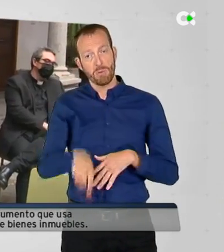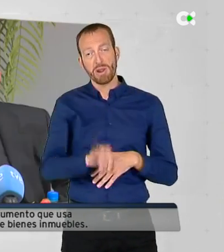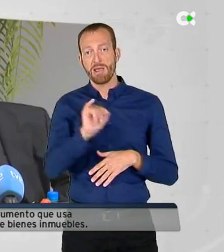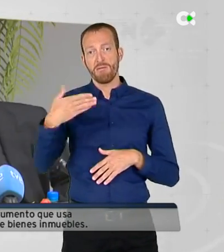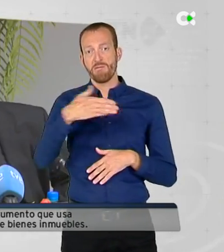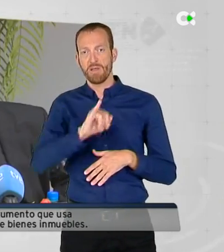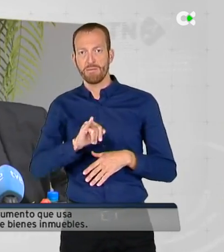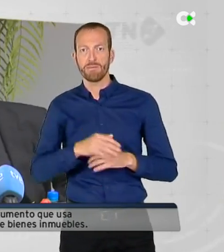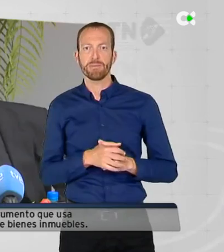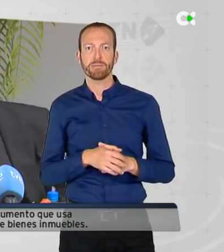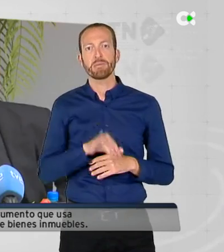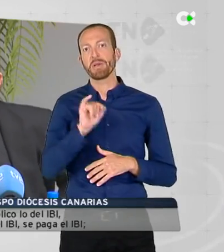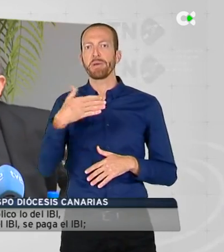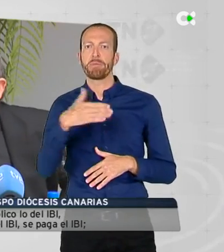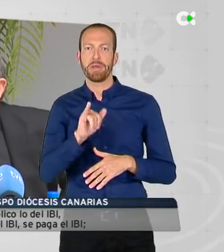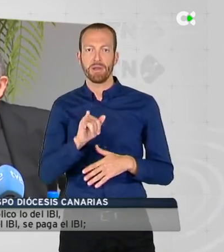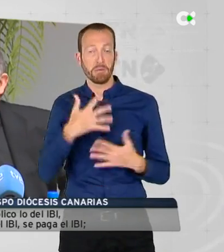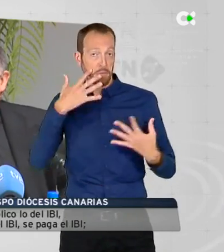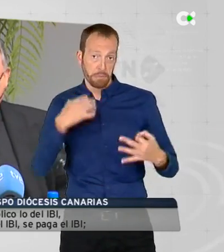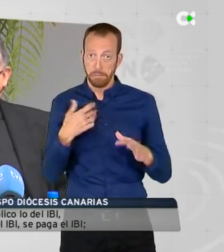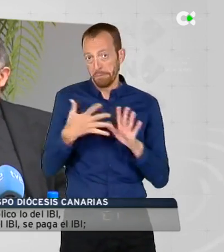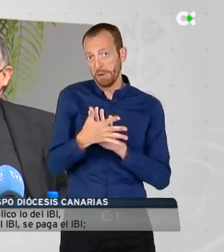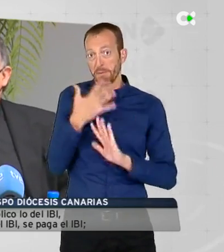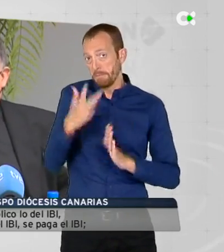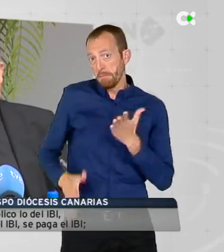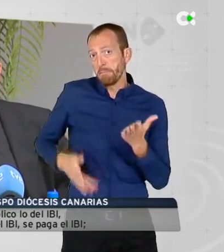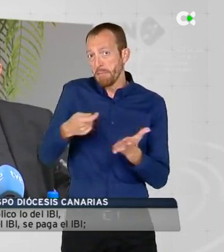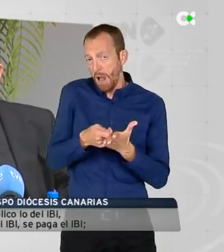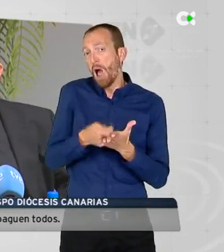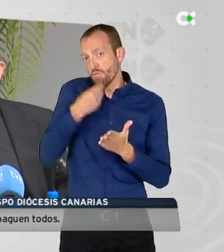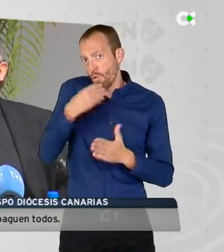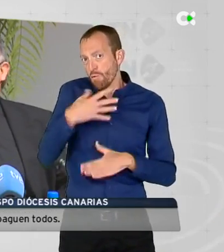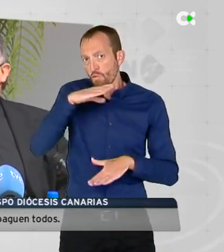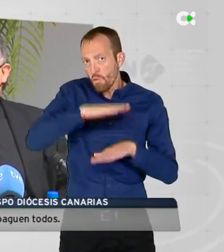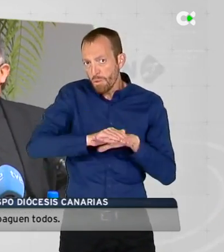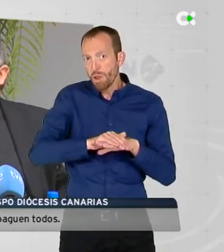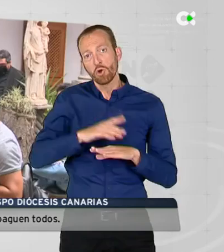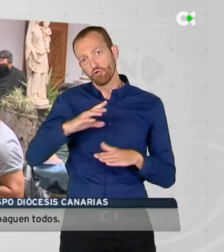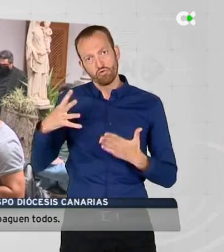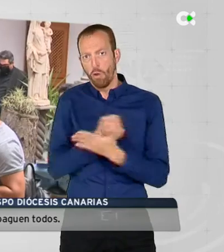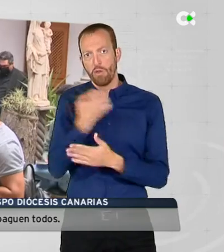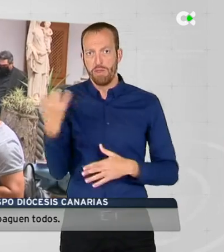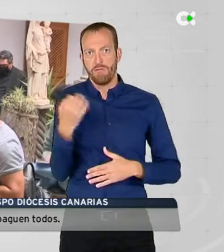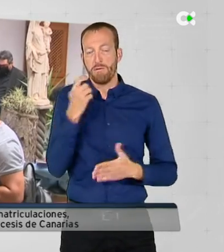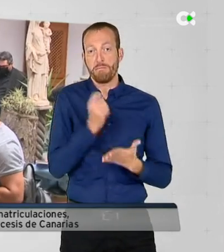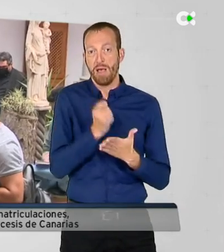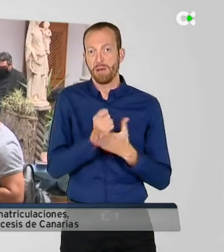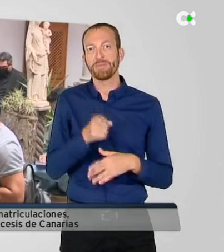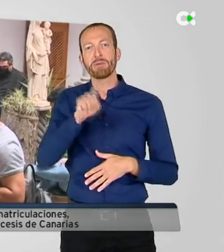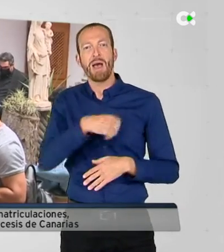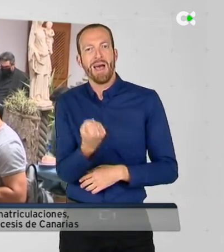inmuebles. El IBI, pues desde el principio del IBI, mira, si hay que pagar el IBI, pagamos el IBI, pero que lo paguen todo. Y sobre las